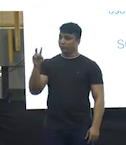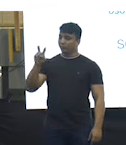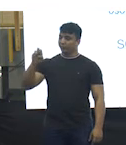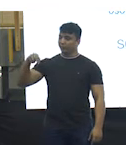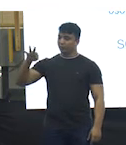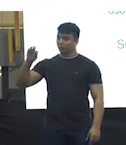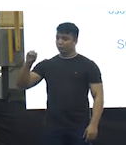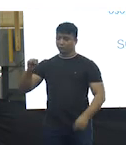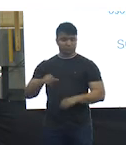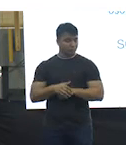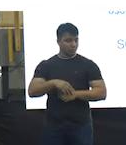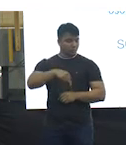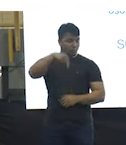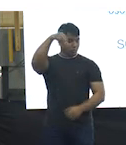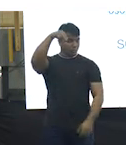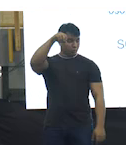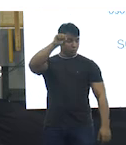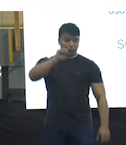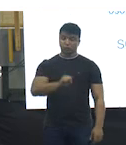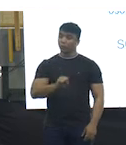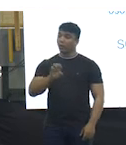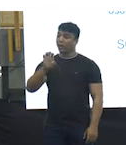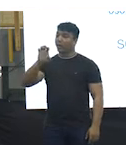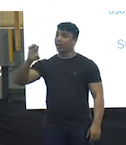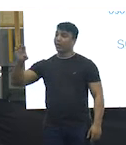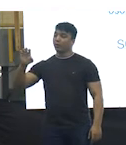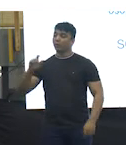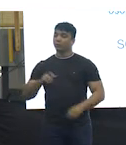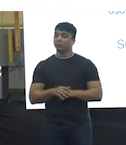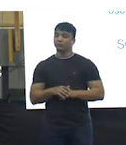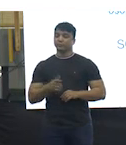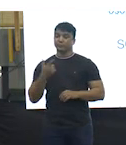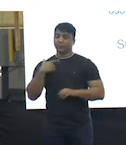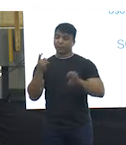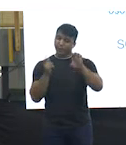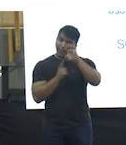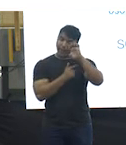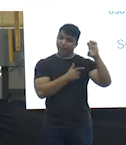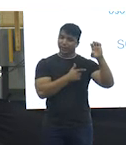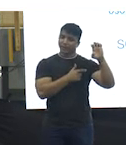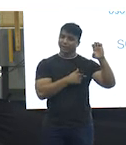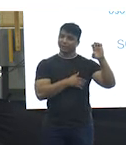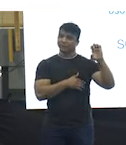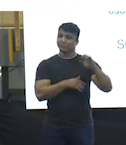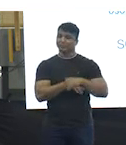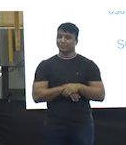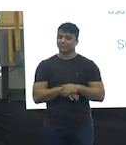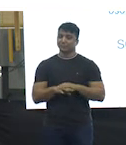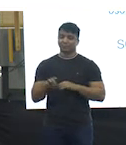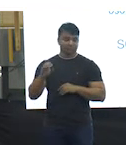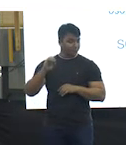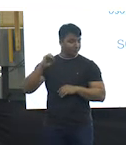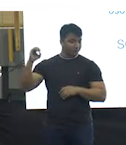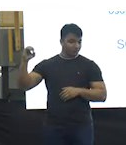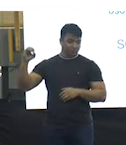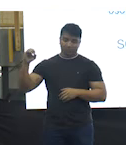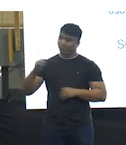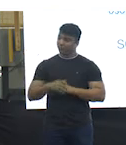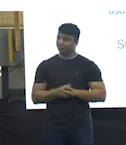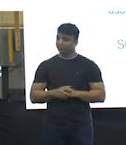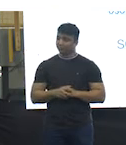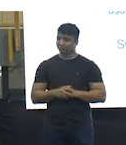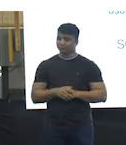Lembra? Norte e sul. Olha o Ezinho aí de east, leste. O de oeste. Os